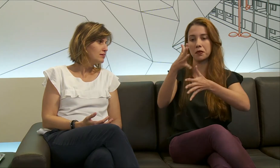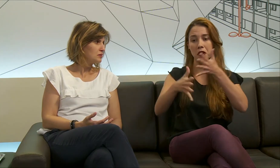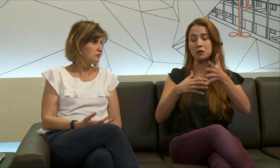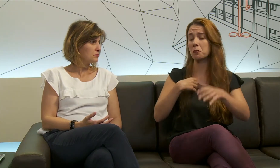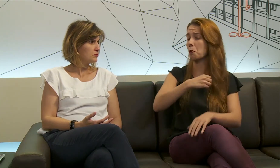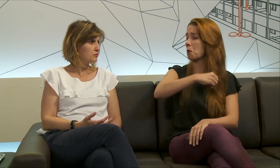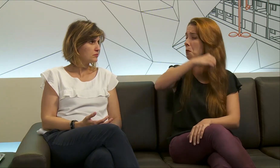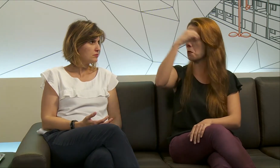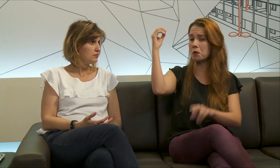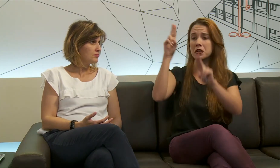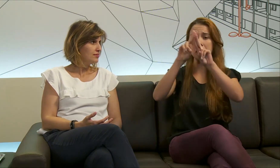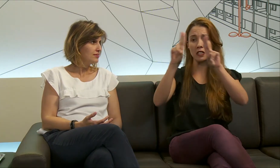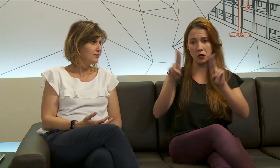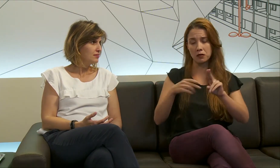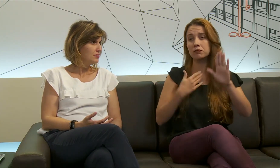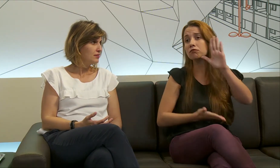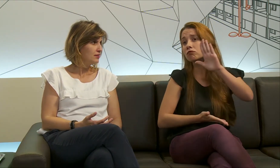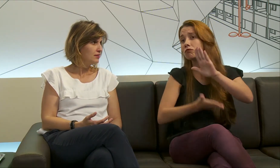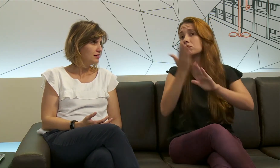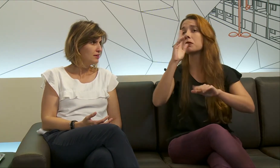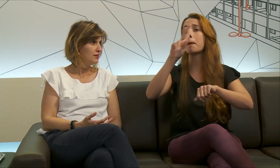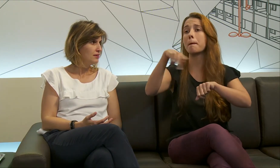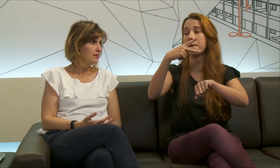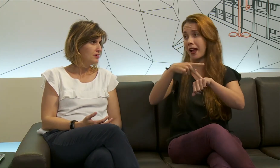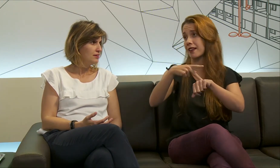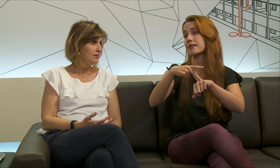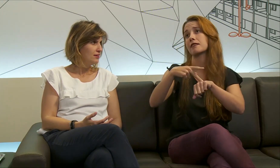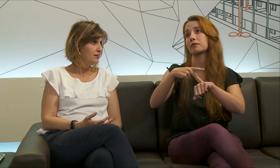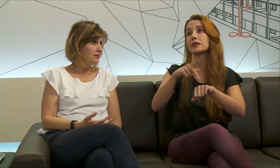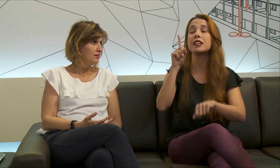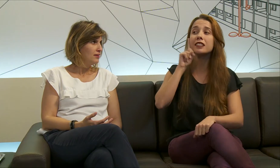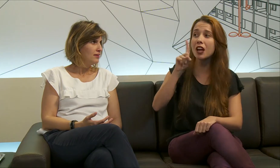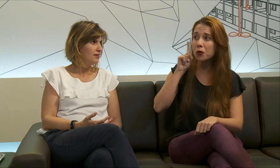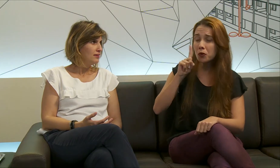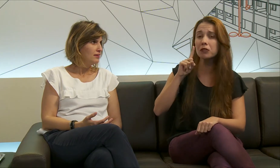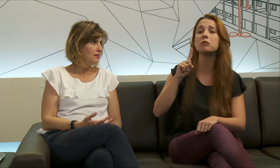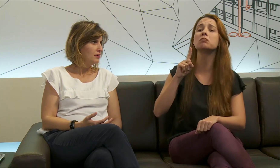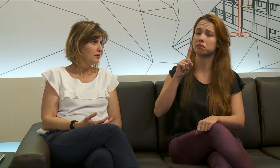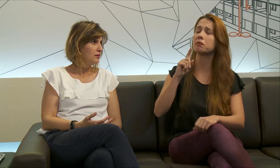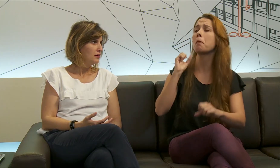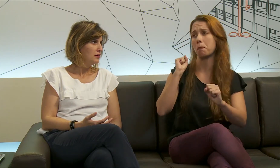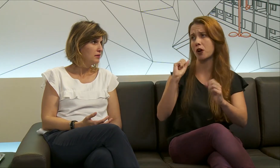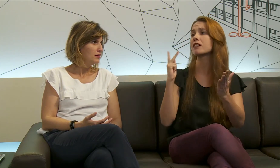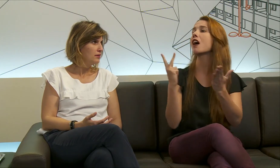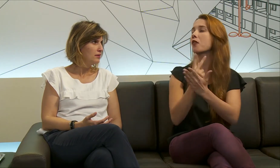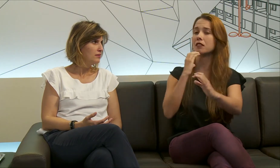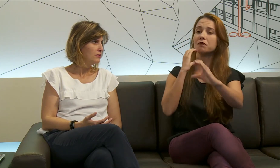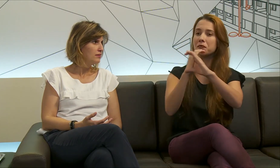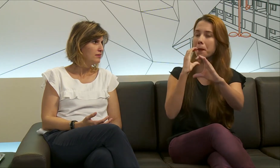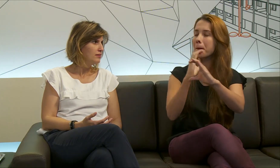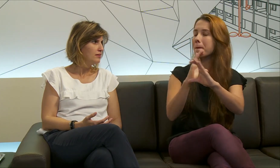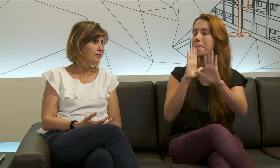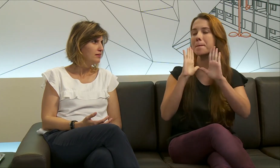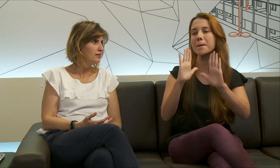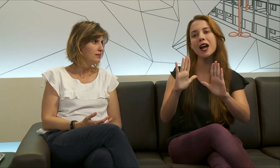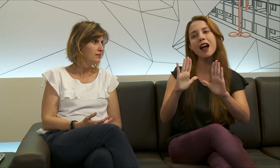sou usuária da língua brasileira de sinais, não conheço sinais internacionais, vou aos Estados Unidos, por exemplo, eu